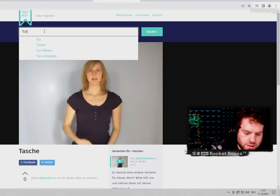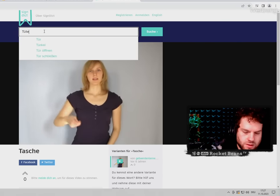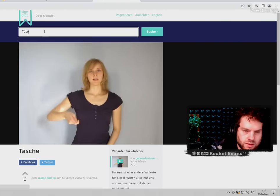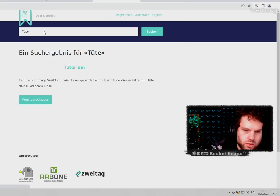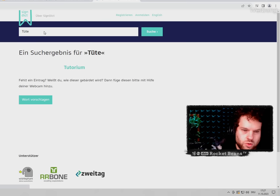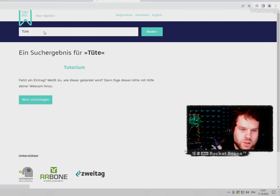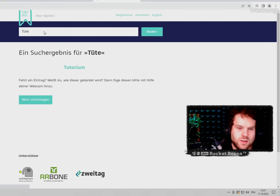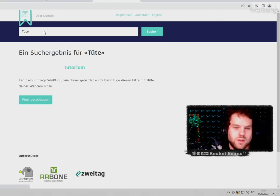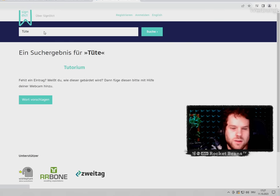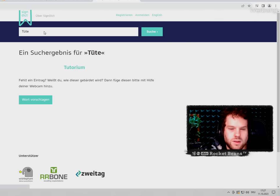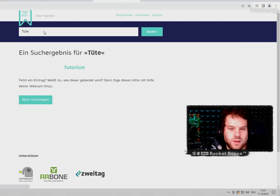Tüte?